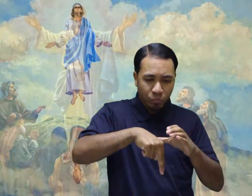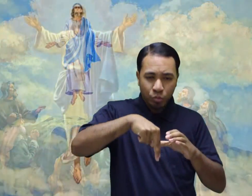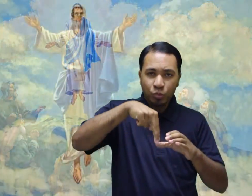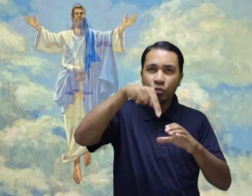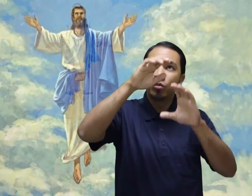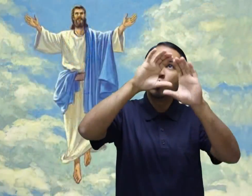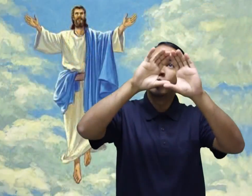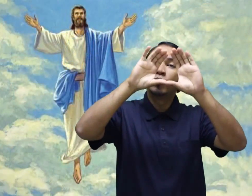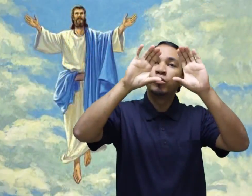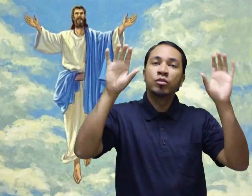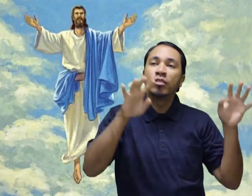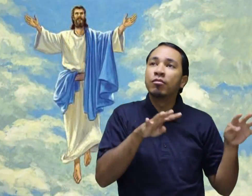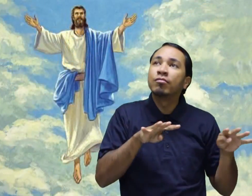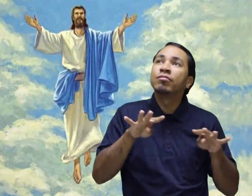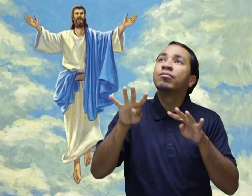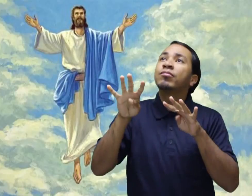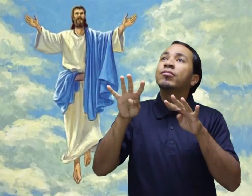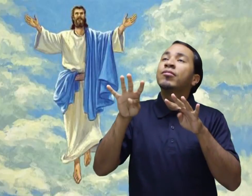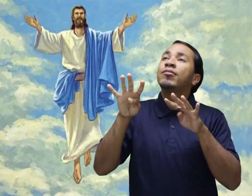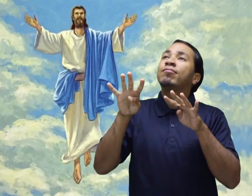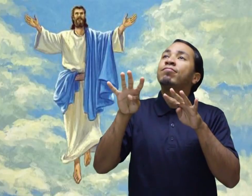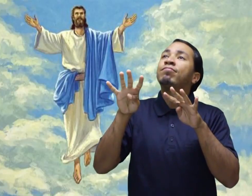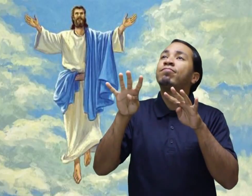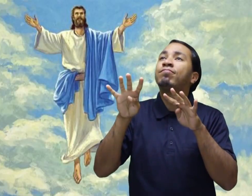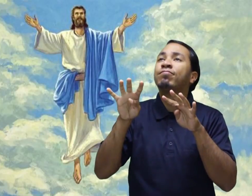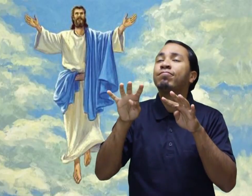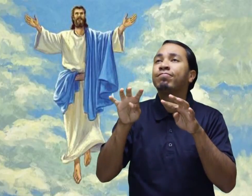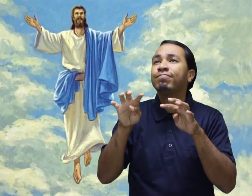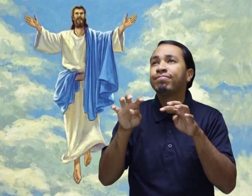E enquanto Jesus subia para o céu, eles ficaram tristes.